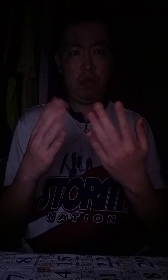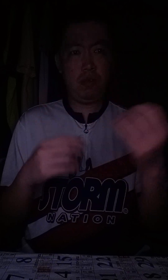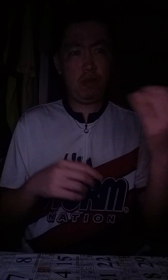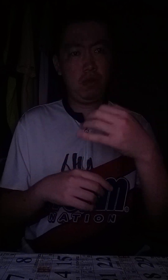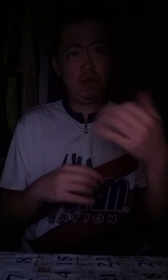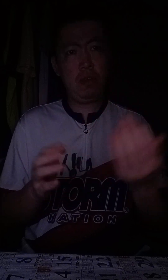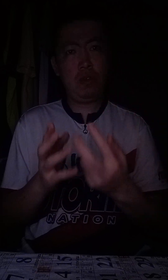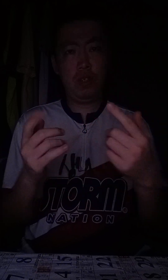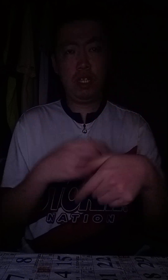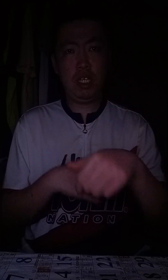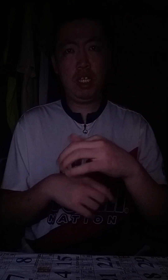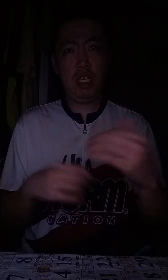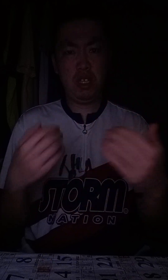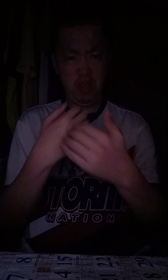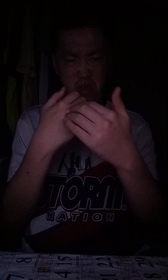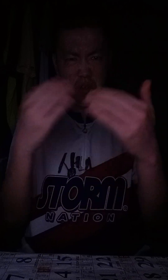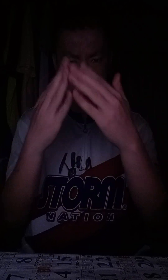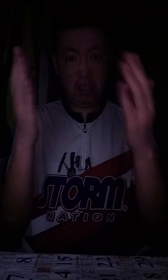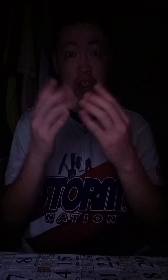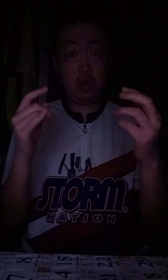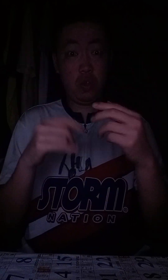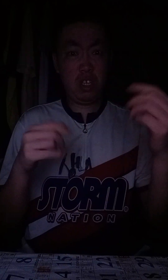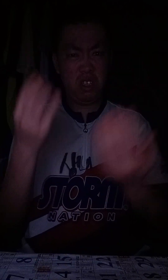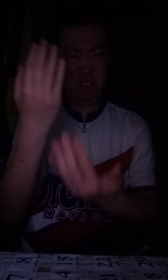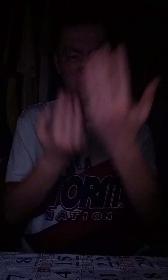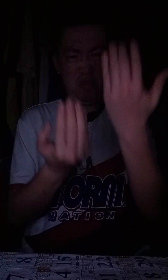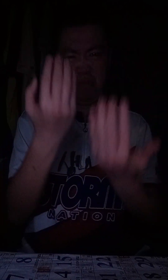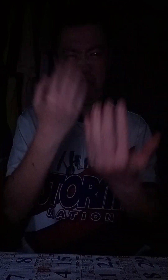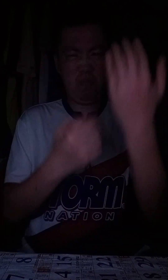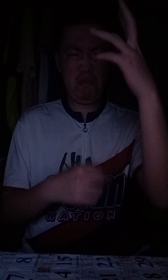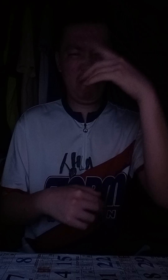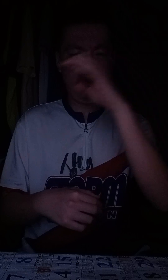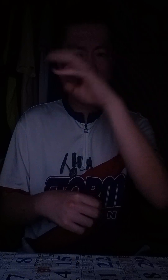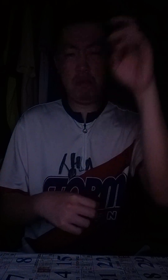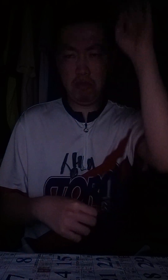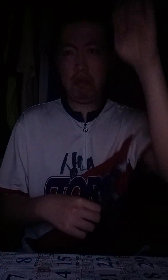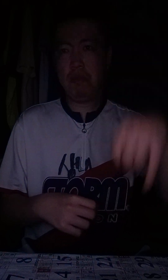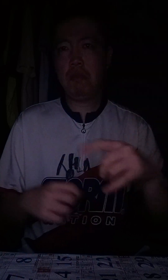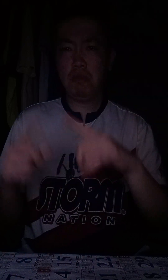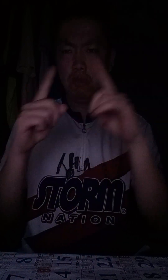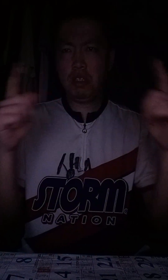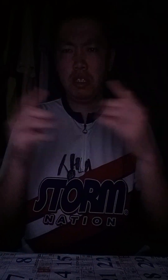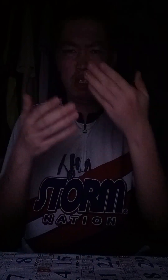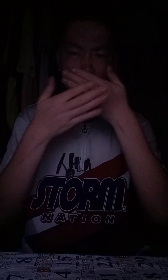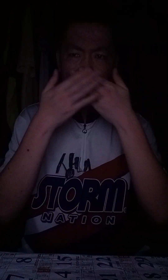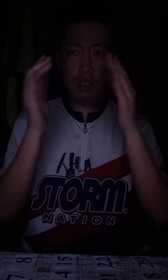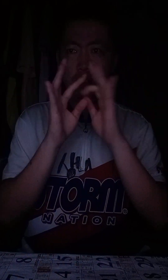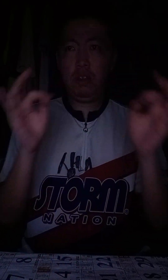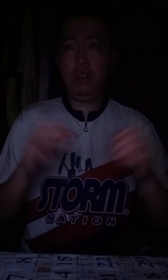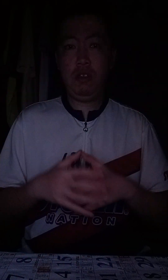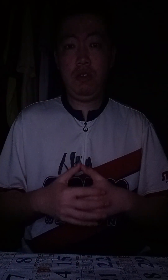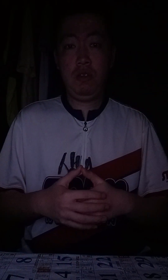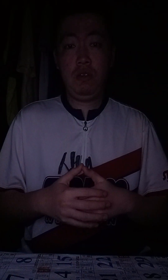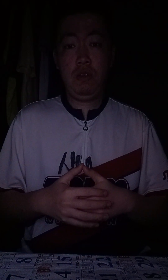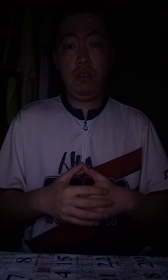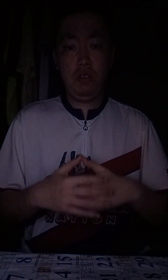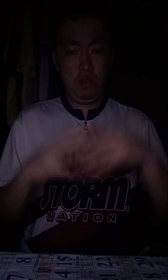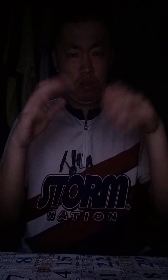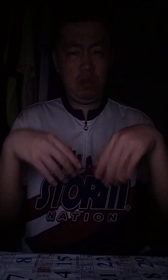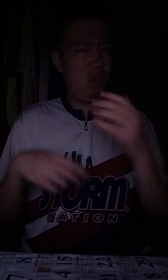서울 서초구의 한 병원 장례식장에서 연기가 발생해 조문객 등 80여 명이 급히 대피했습니다. 인명피해는